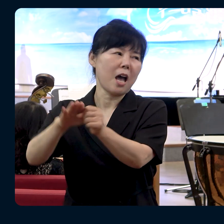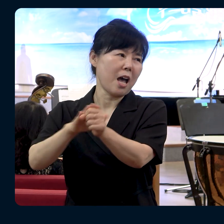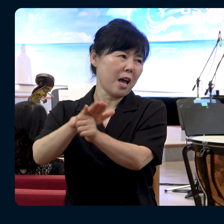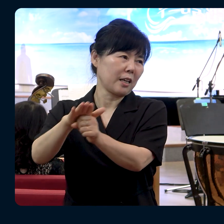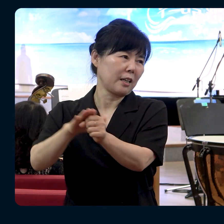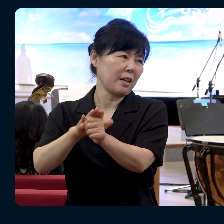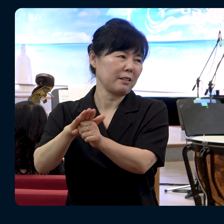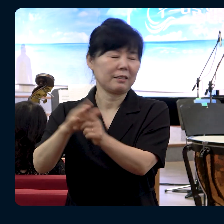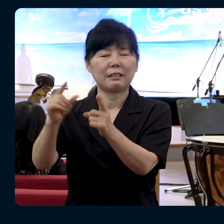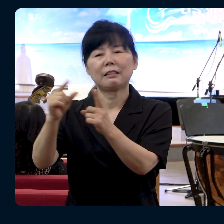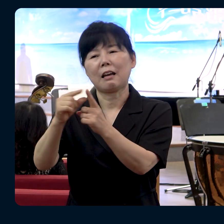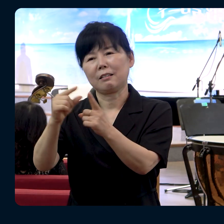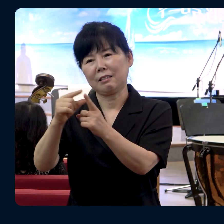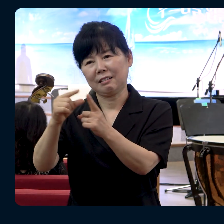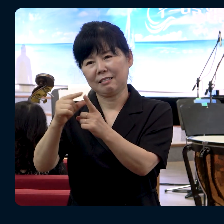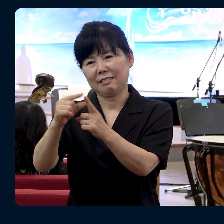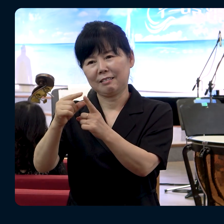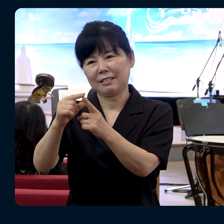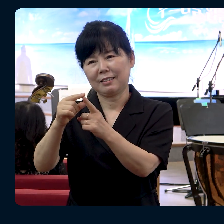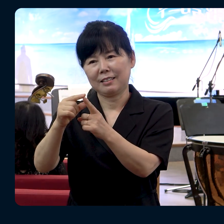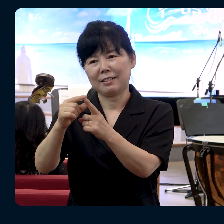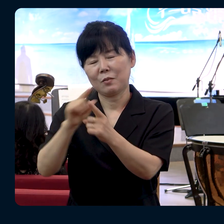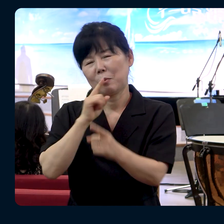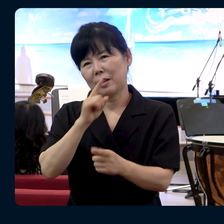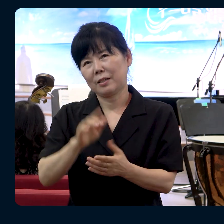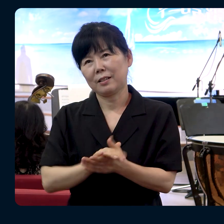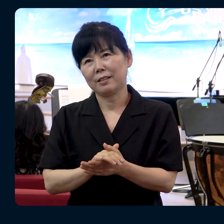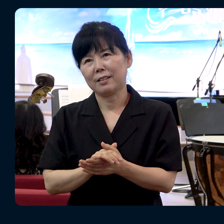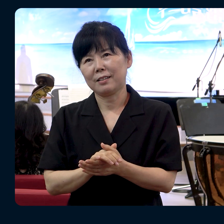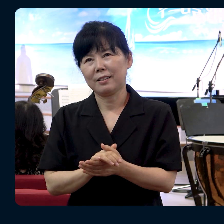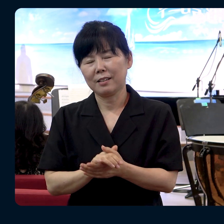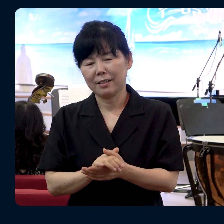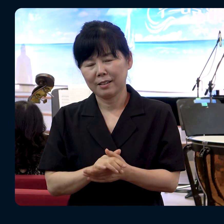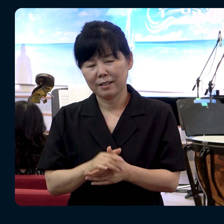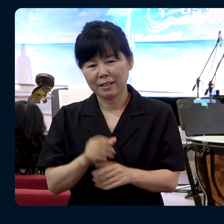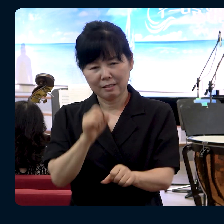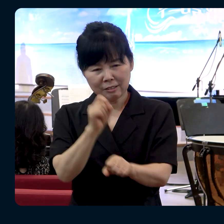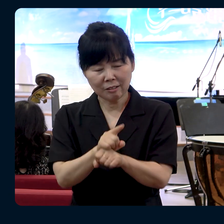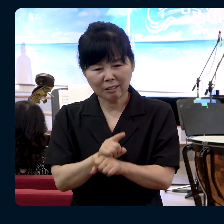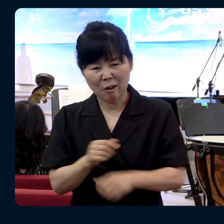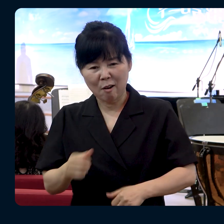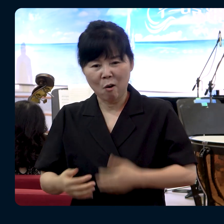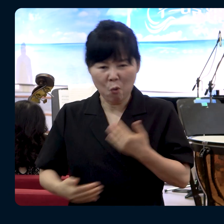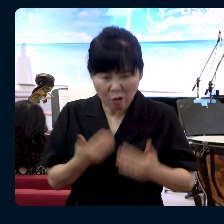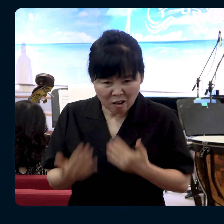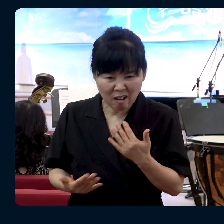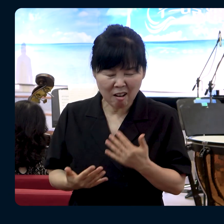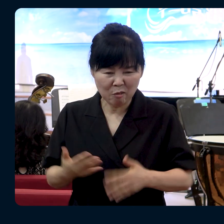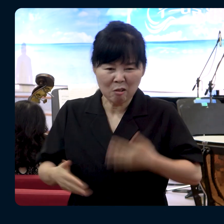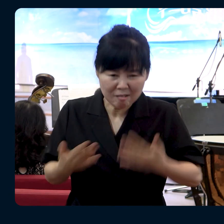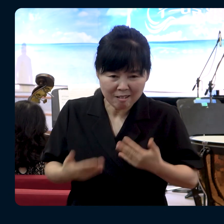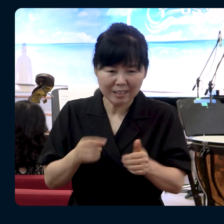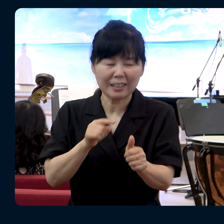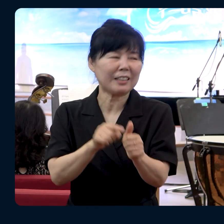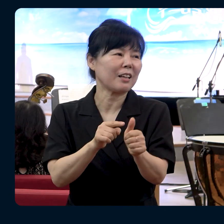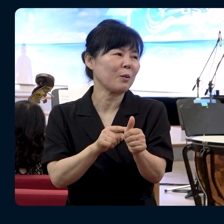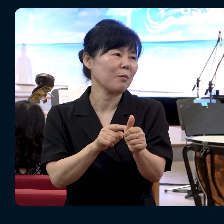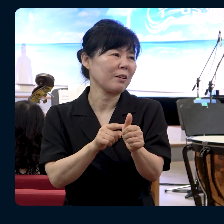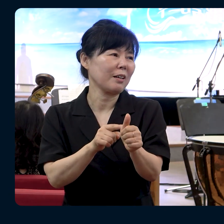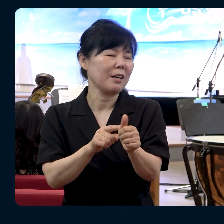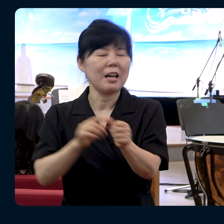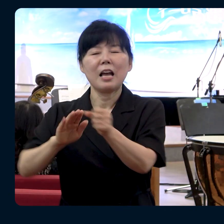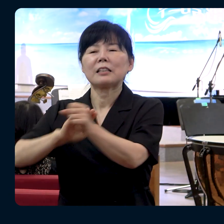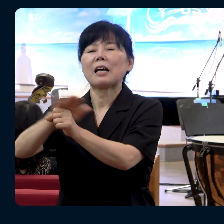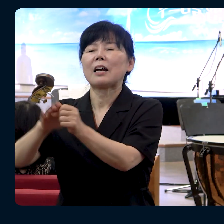졸랐던 그 불같이 분노하던 인생이 예수님과 함께 있으면서 결국에 예수님이 그냥 사랑이